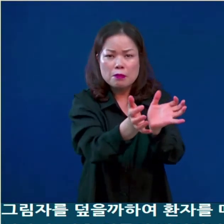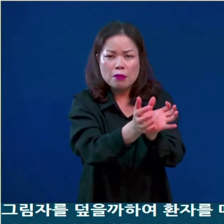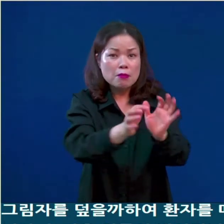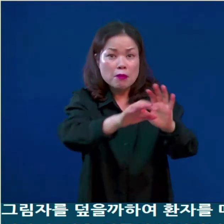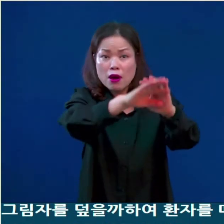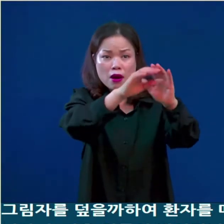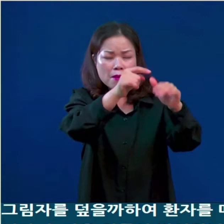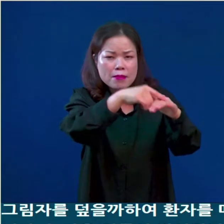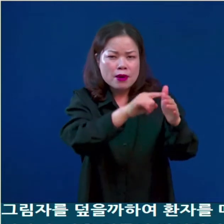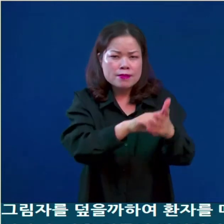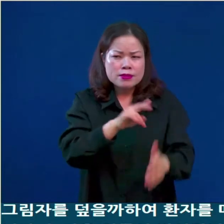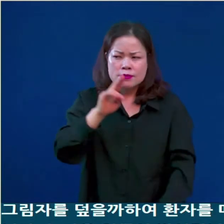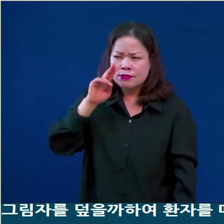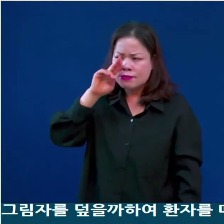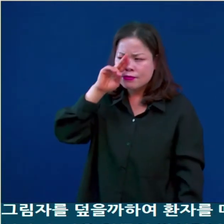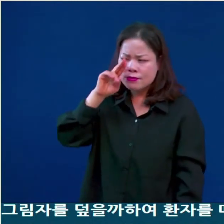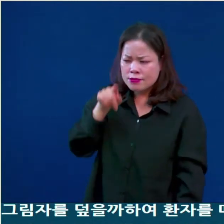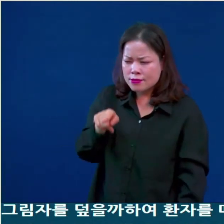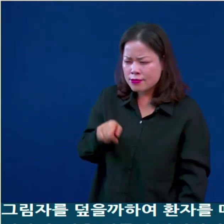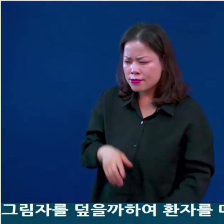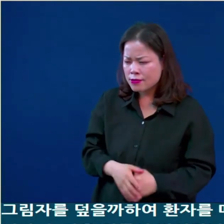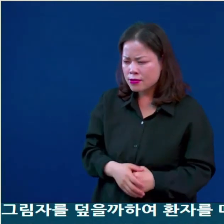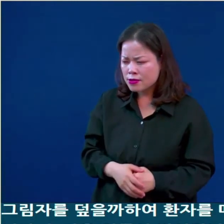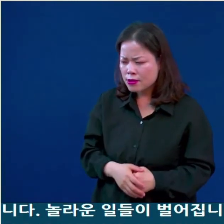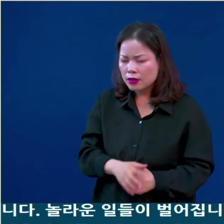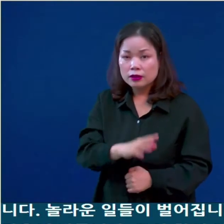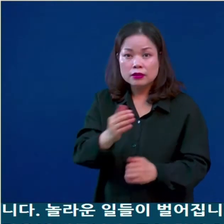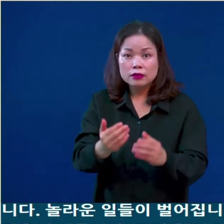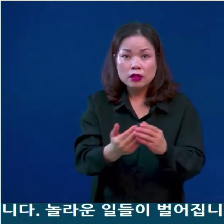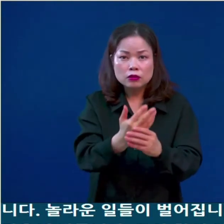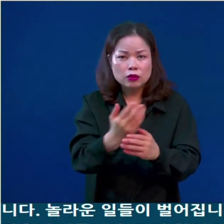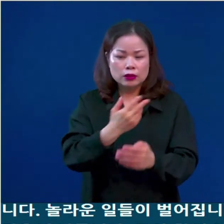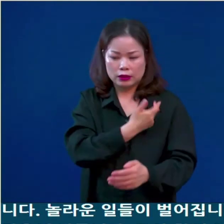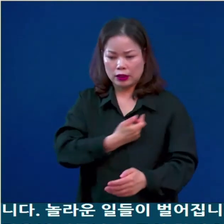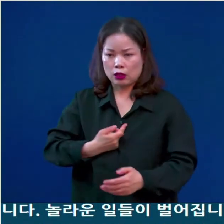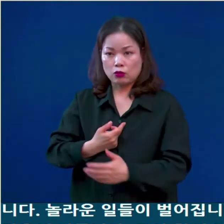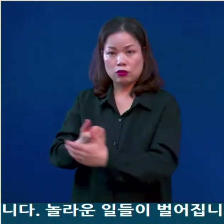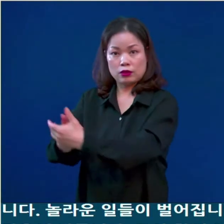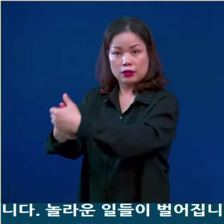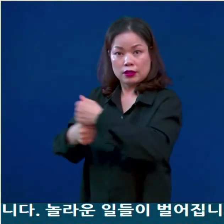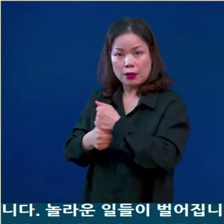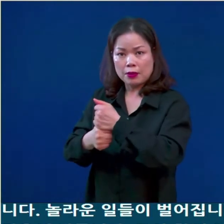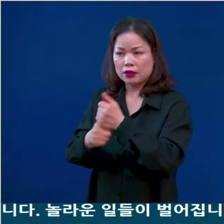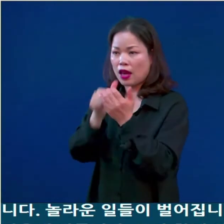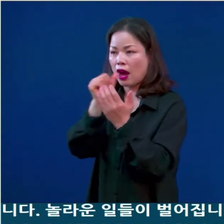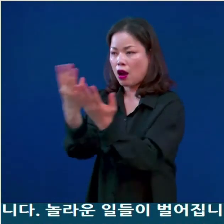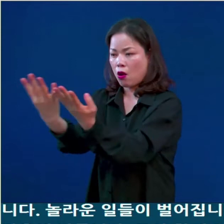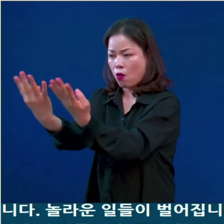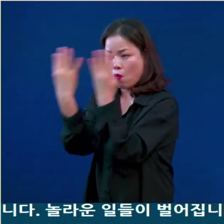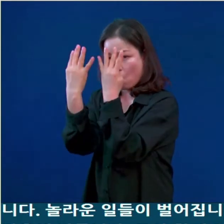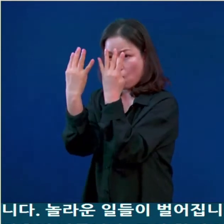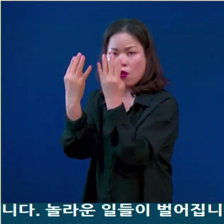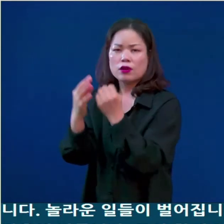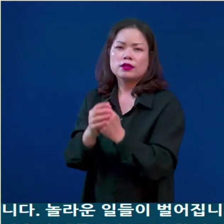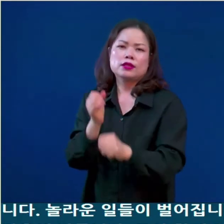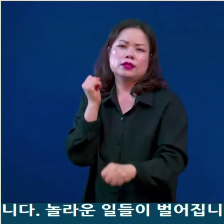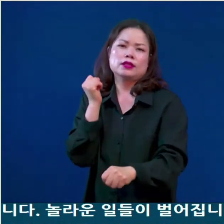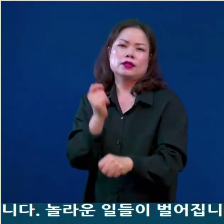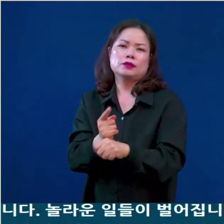다 마음의 시기가 가득하여 일어나서 사도들을 잡아다가 오게 가두었더니, 이미